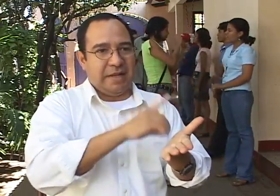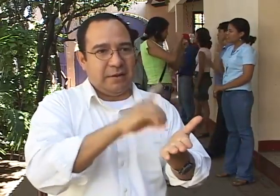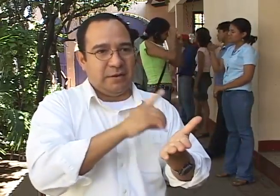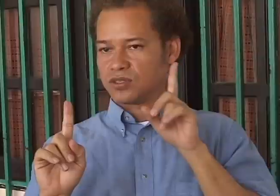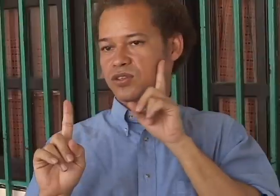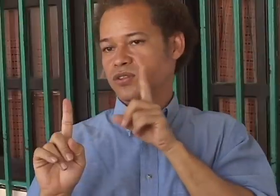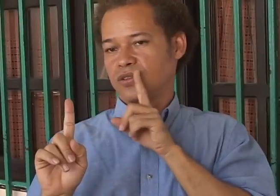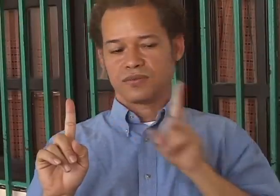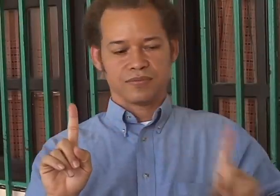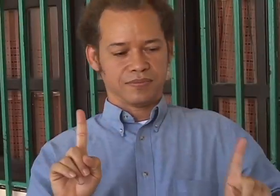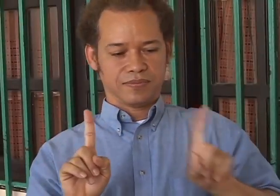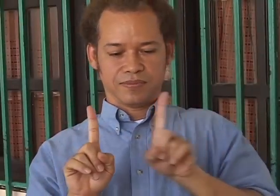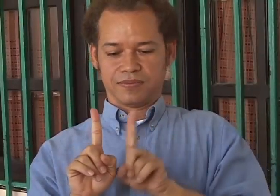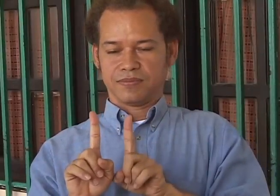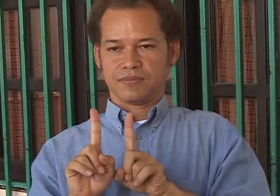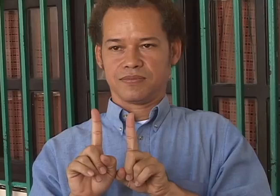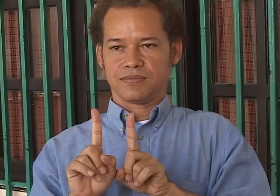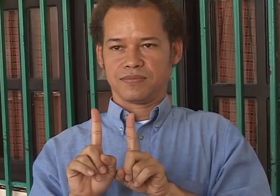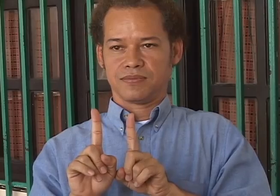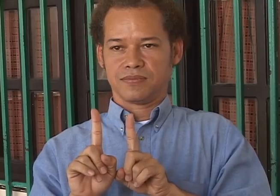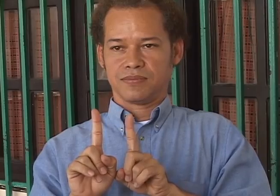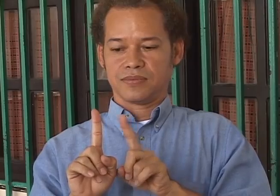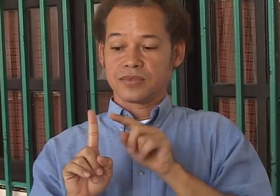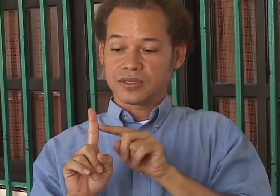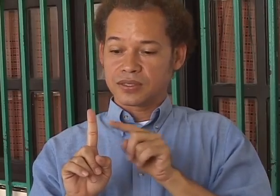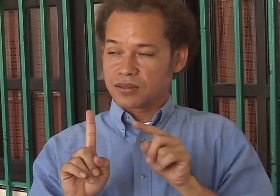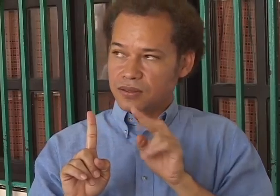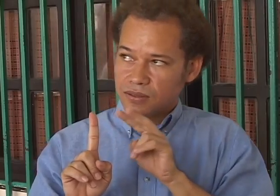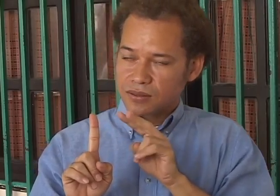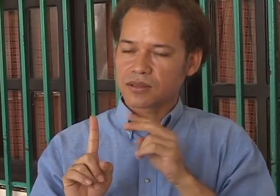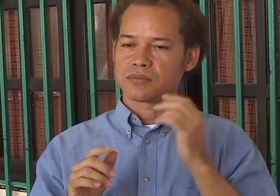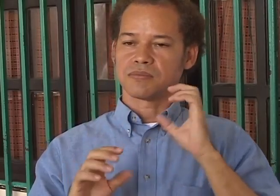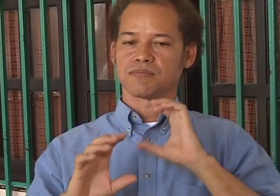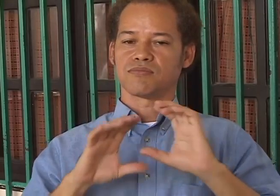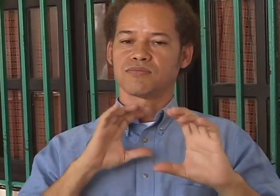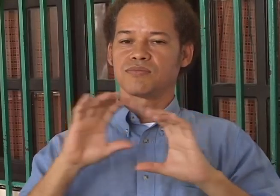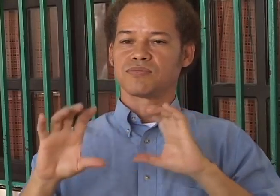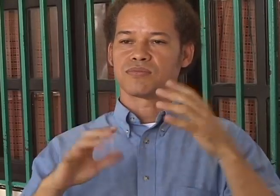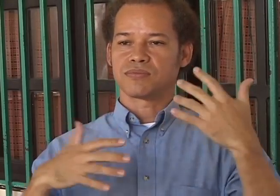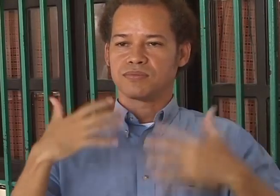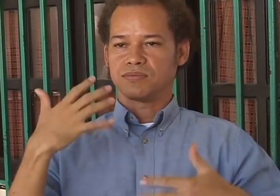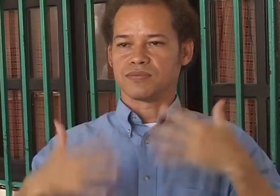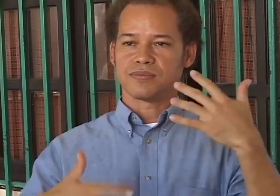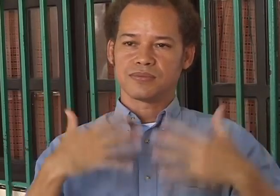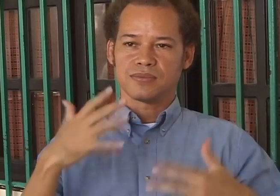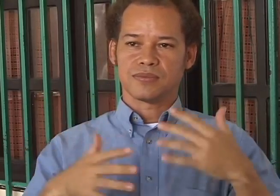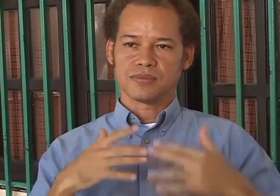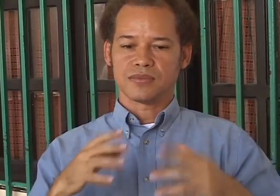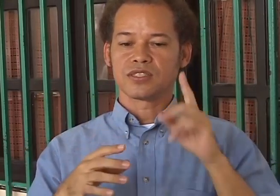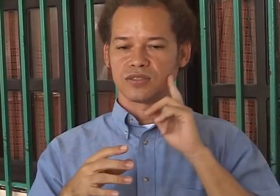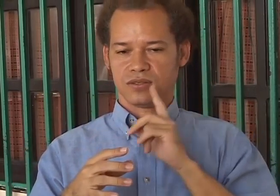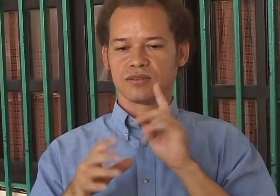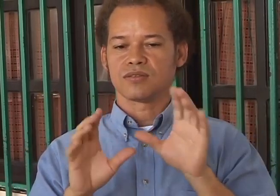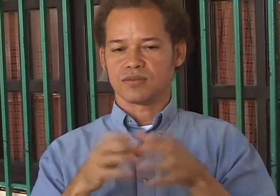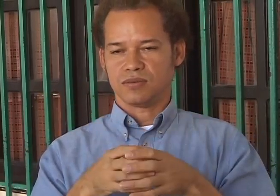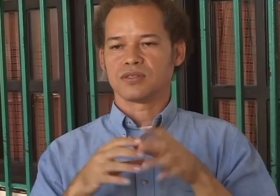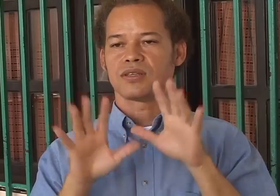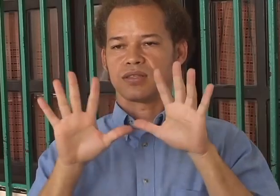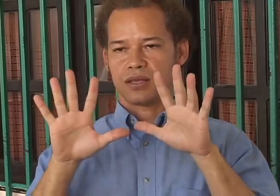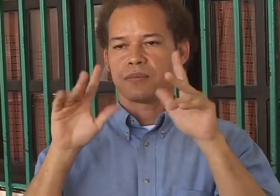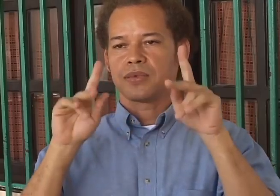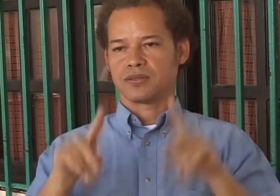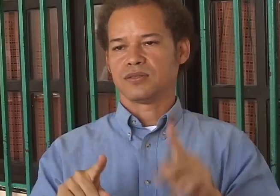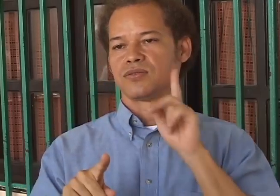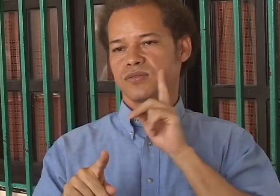verdaderamente. Tenemos actualmente el profesor oyente y el profesor sordo. El profesor sordo también está aprendiendo del profesor